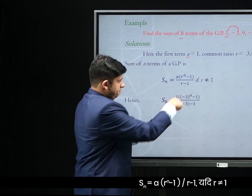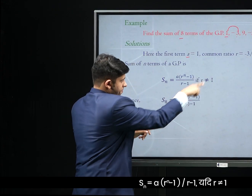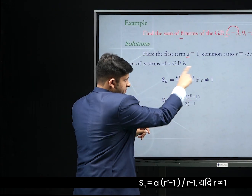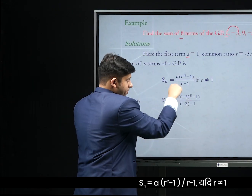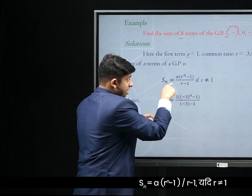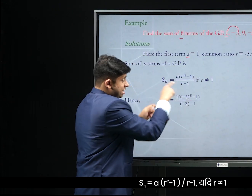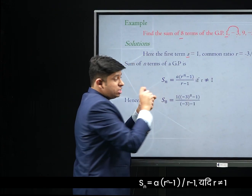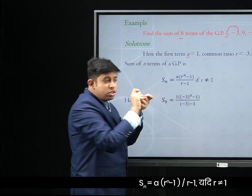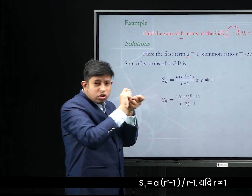R1।